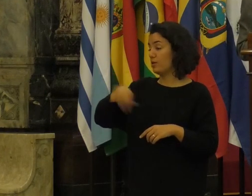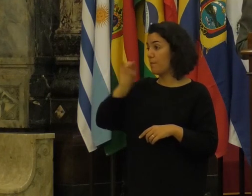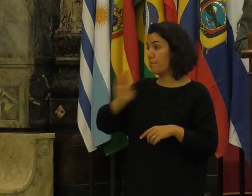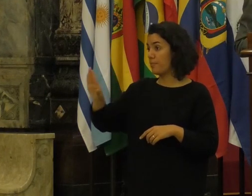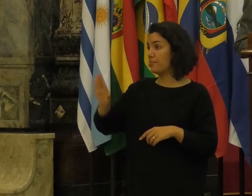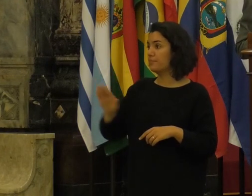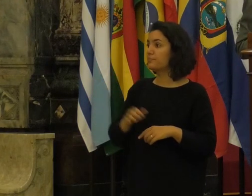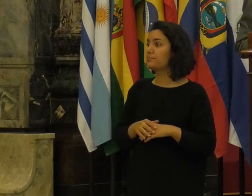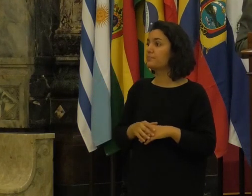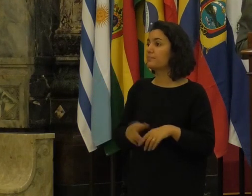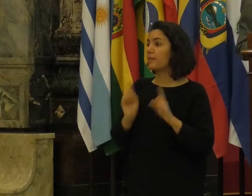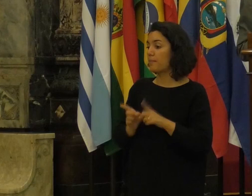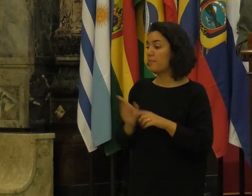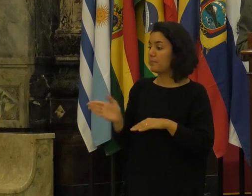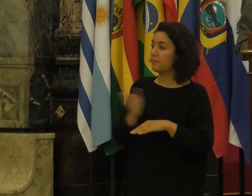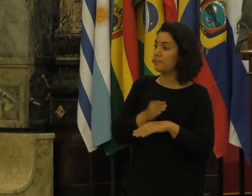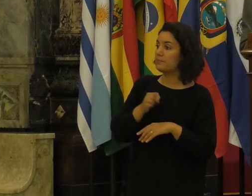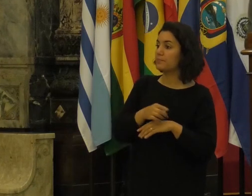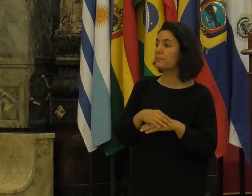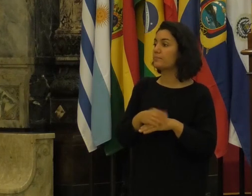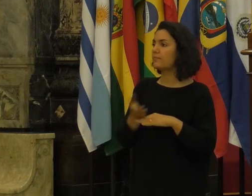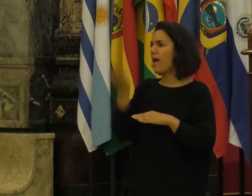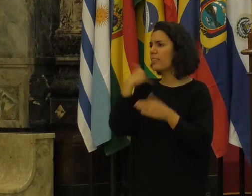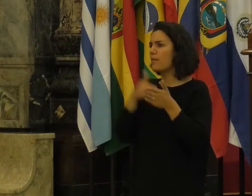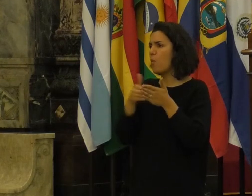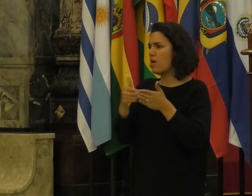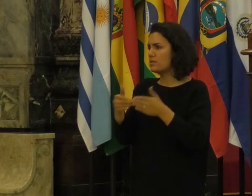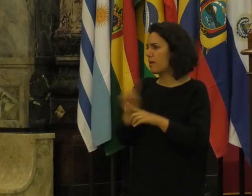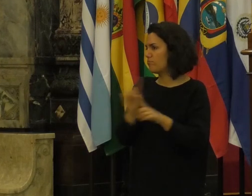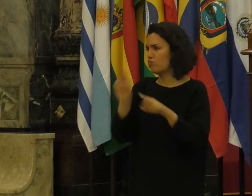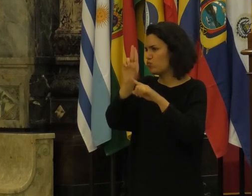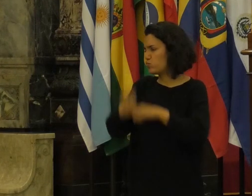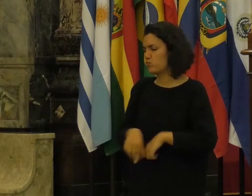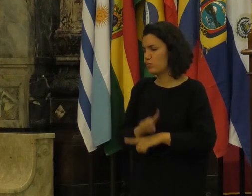Y del lado acá puede ser el antiguo muelle de la Chente, pues Santo Pedro.